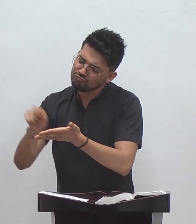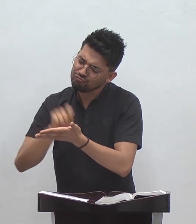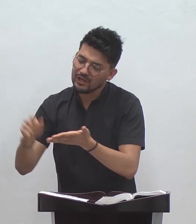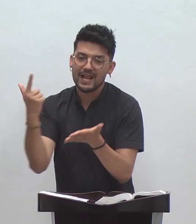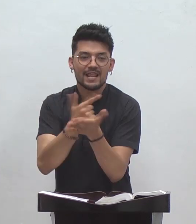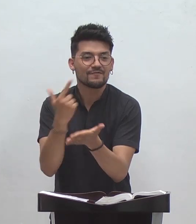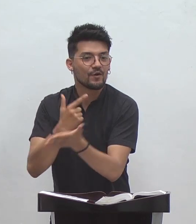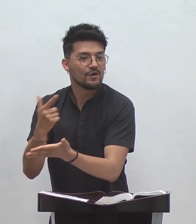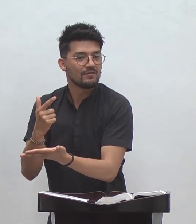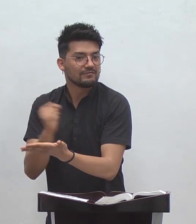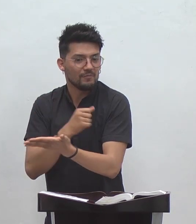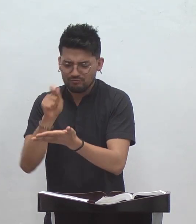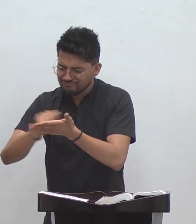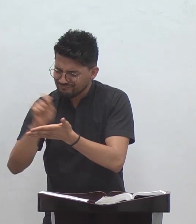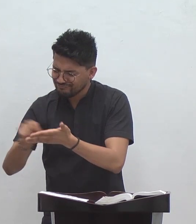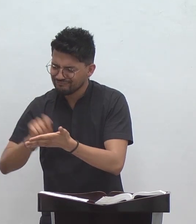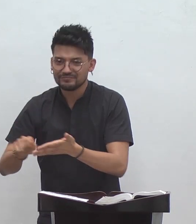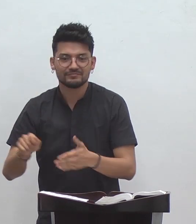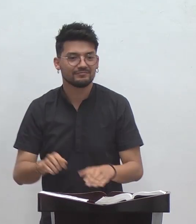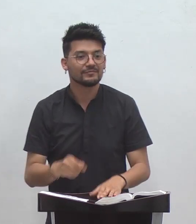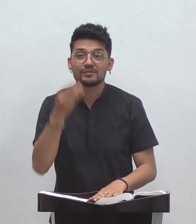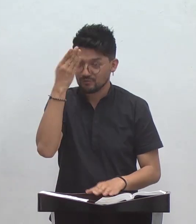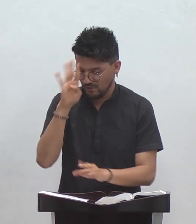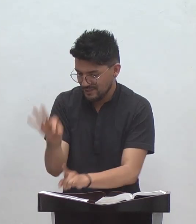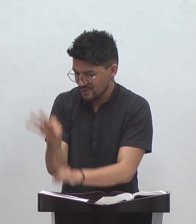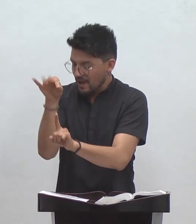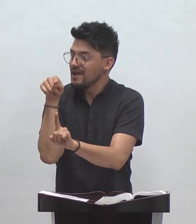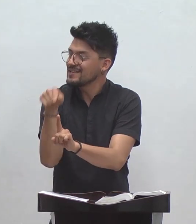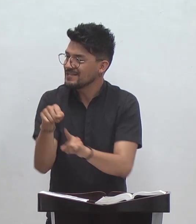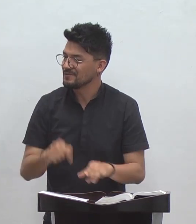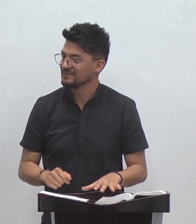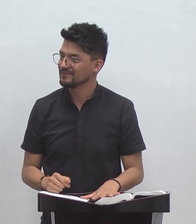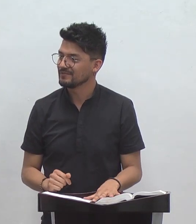Dios sabía que David iba a escribir salmos que exaltarían su nombre.